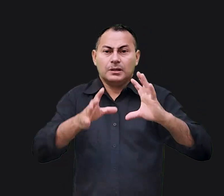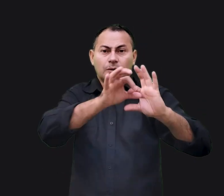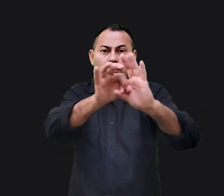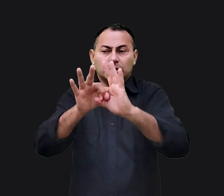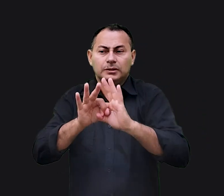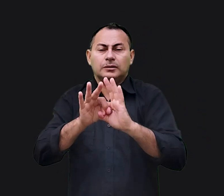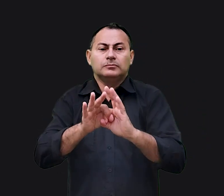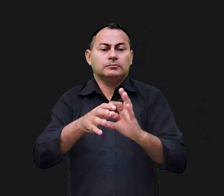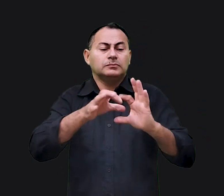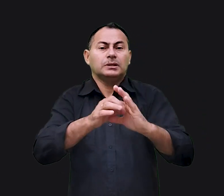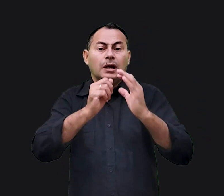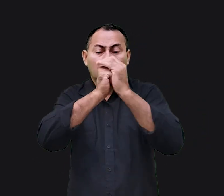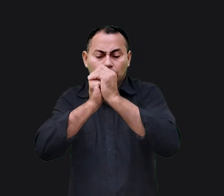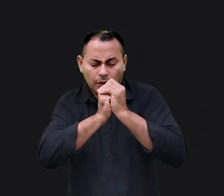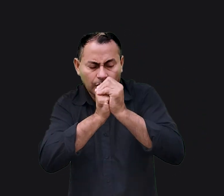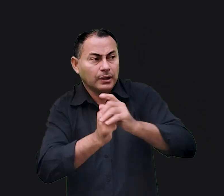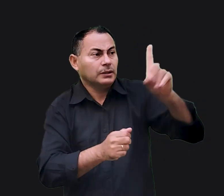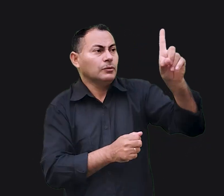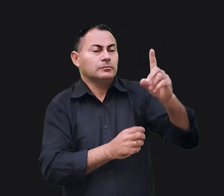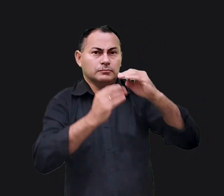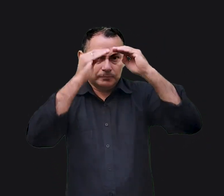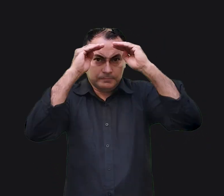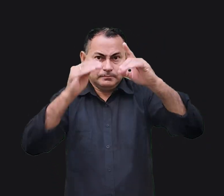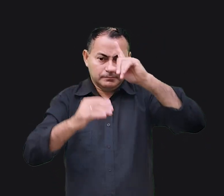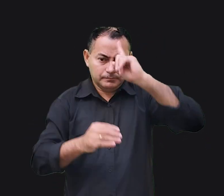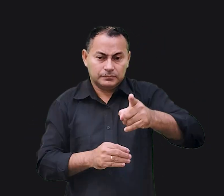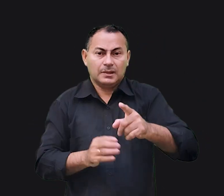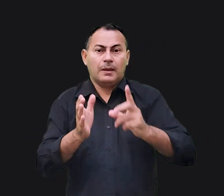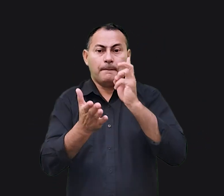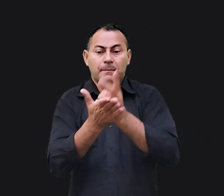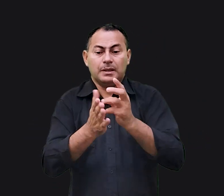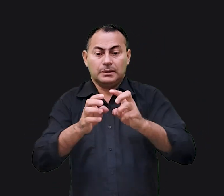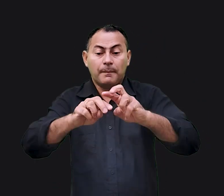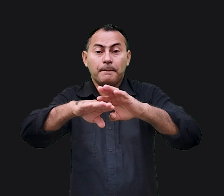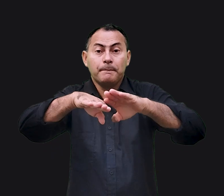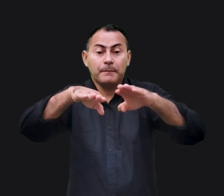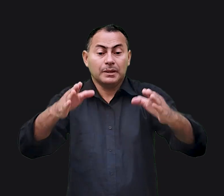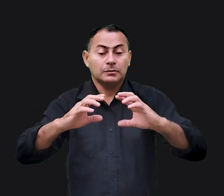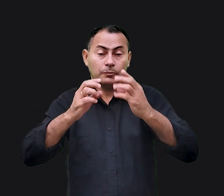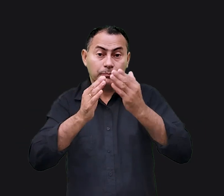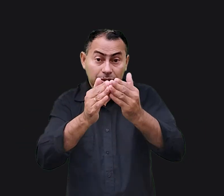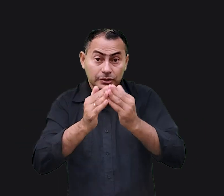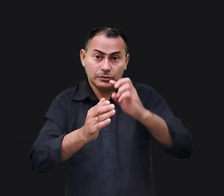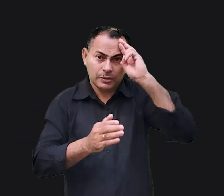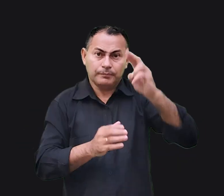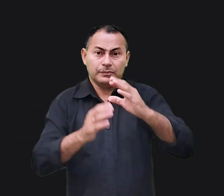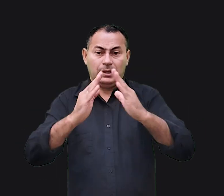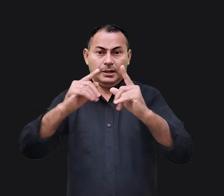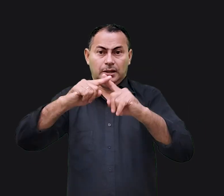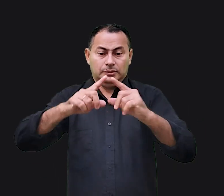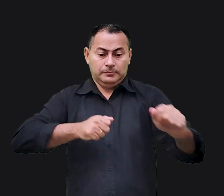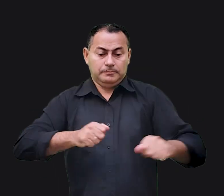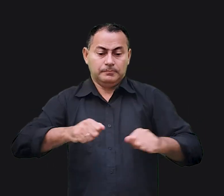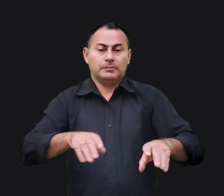em coinonia e adoravam a Deus, cumprindo a ordenança da mesa do Senhor. A igreja de Atos era uma igreja que também